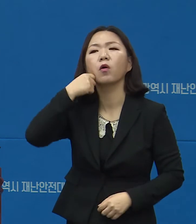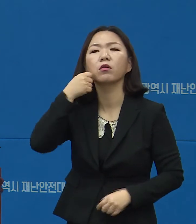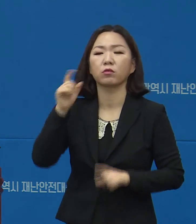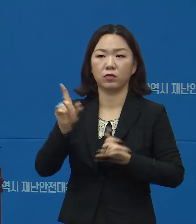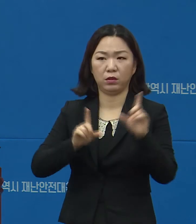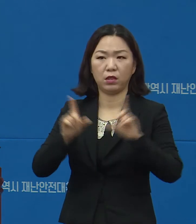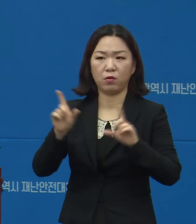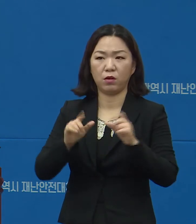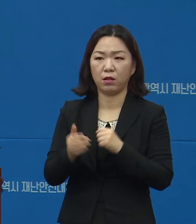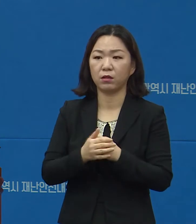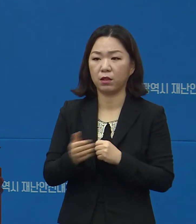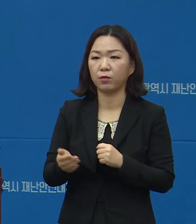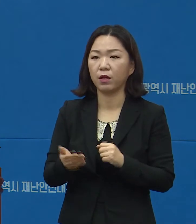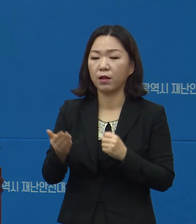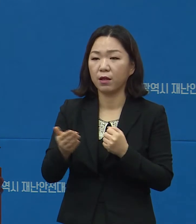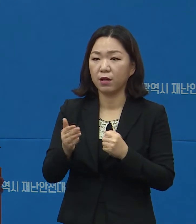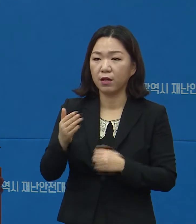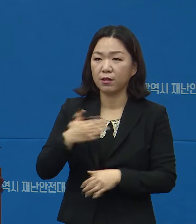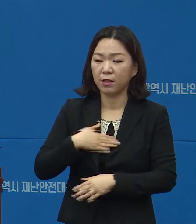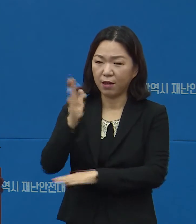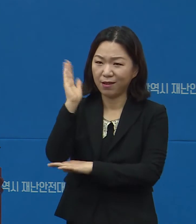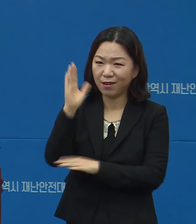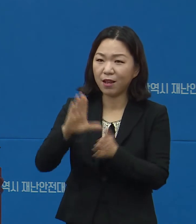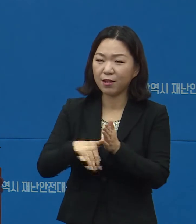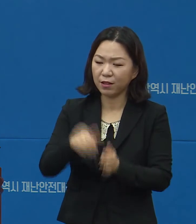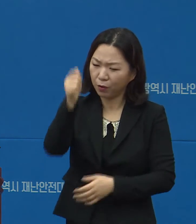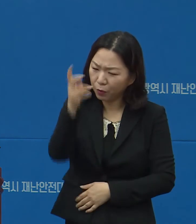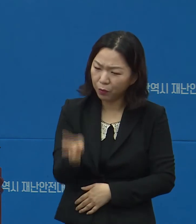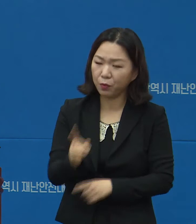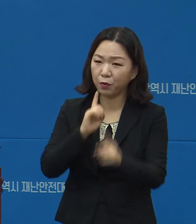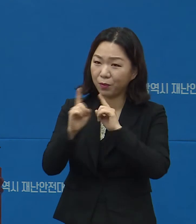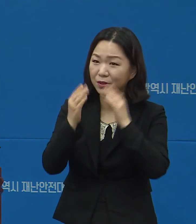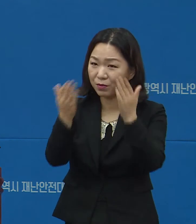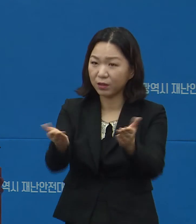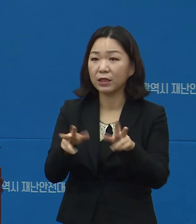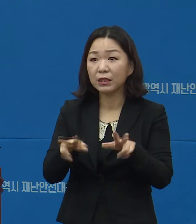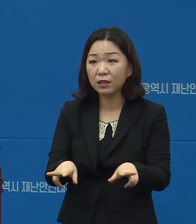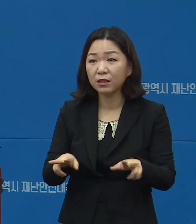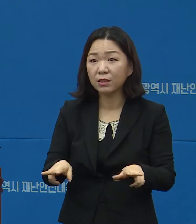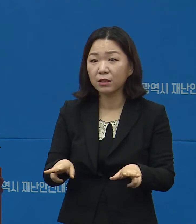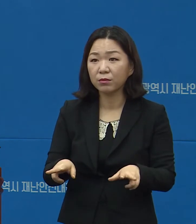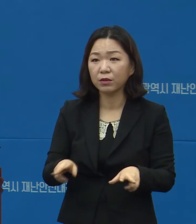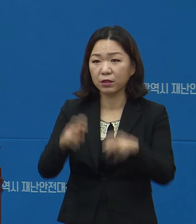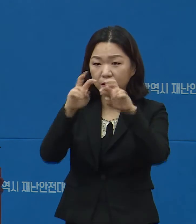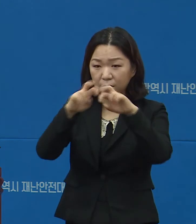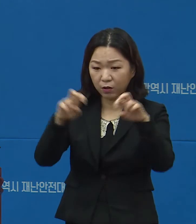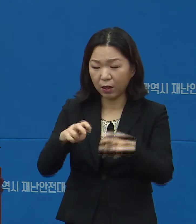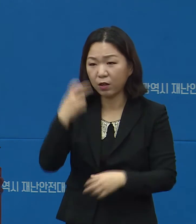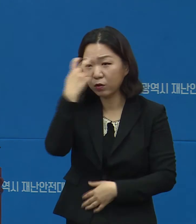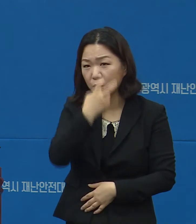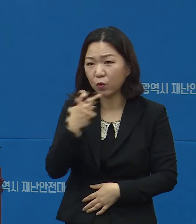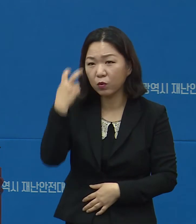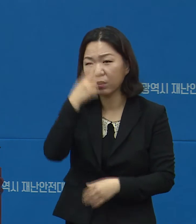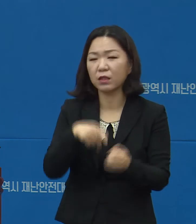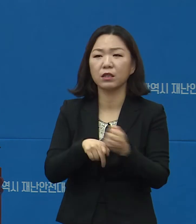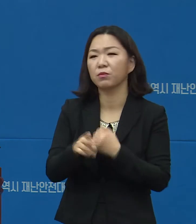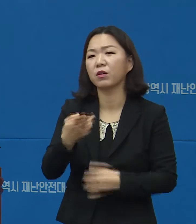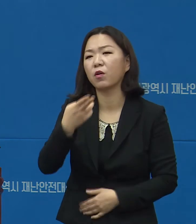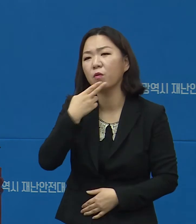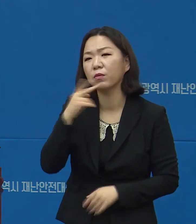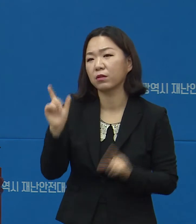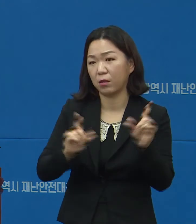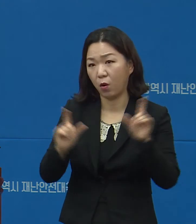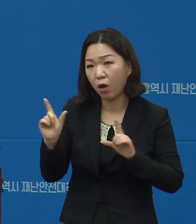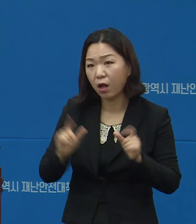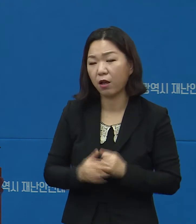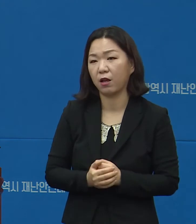해서 브리핑 때마다 제가 수차례 말씀을 드렸지 않습니까? 지금은 역학조사가 무력화되고 무의미한 그런